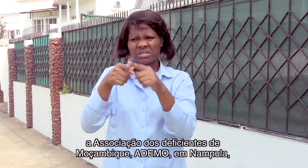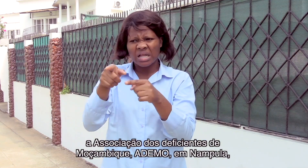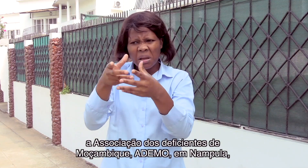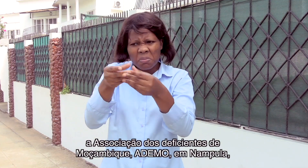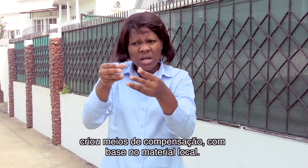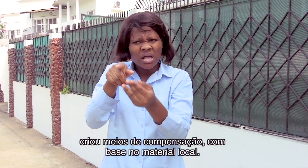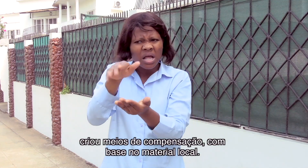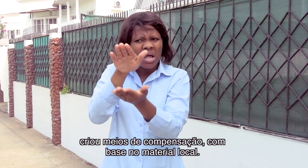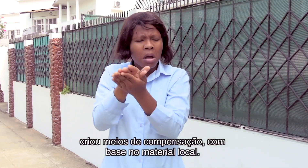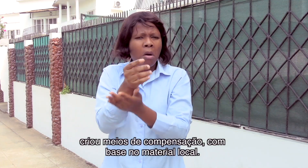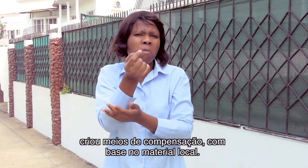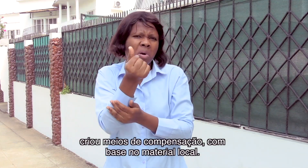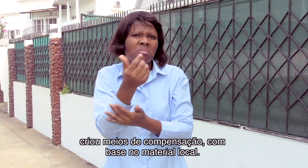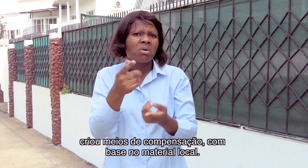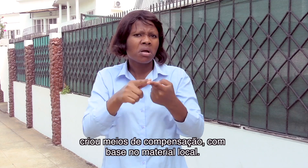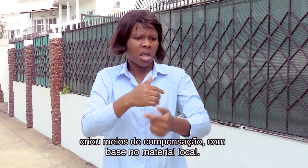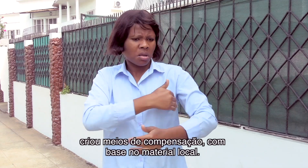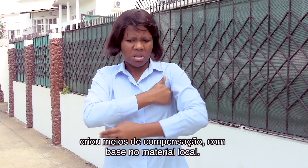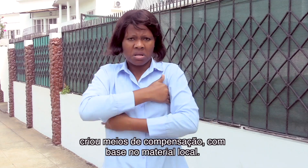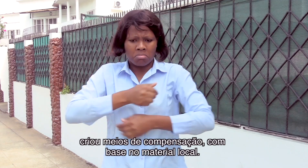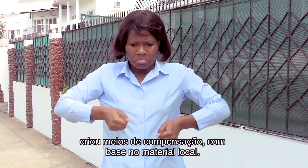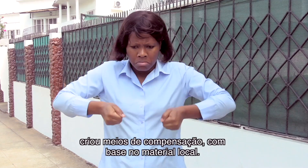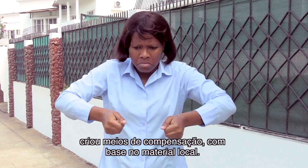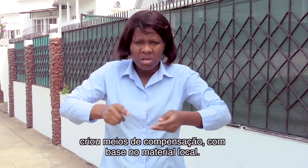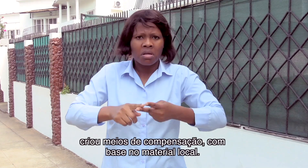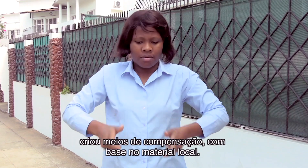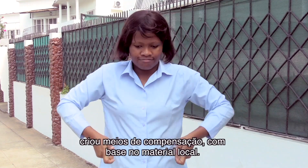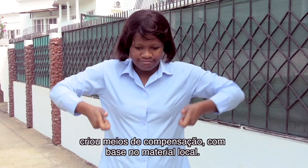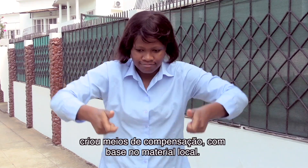Nampula criou meios de compensação com base no material local